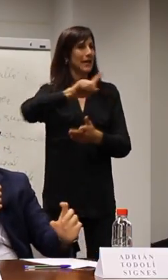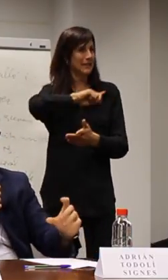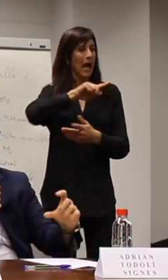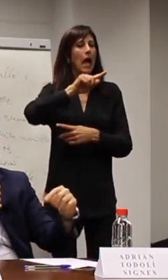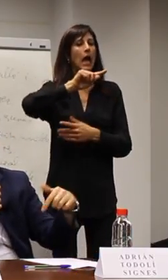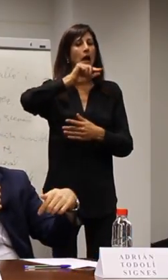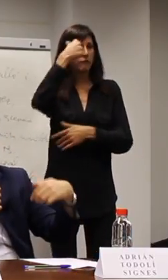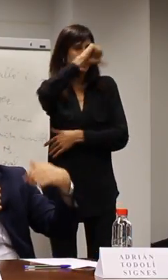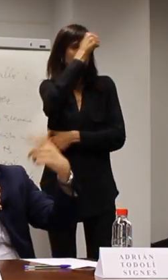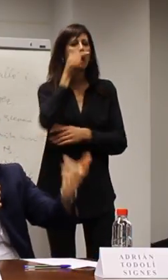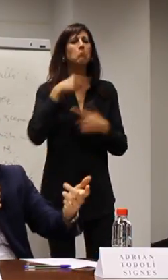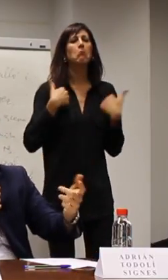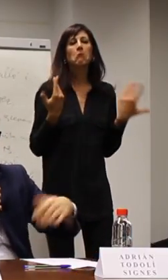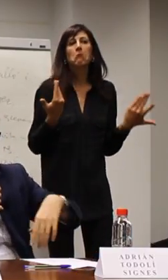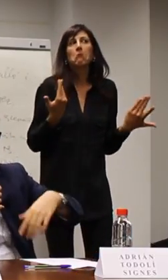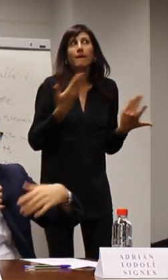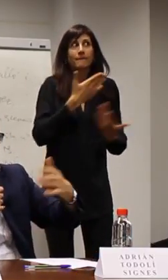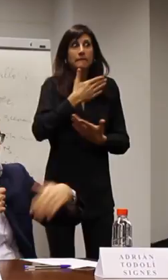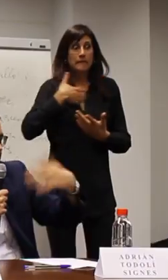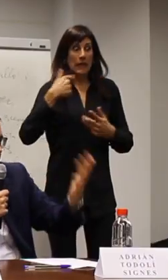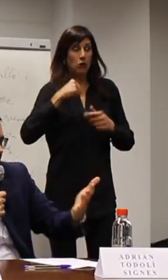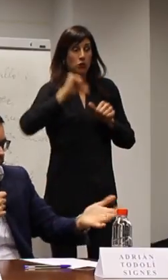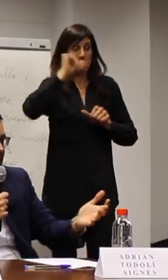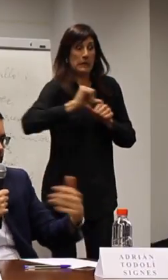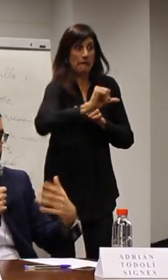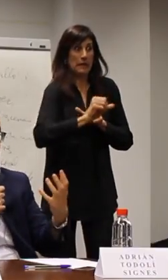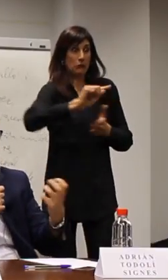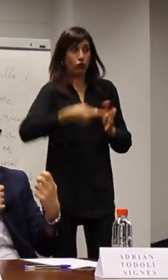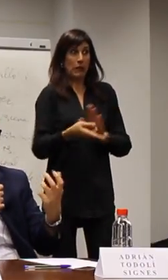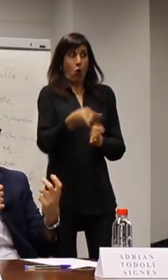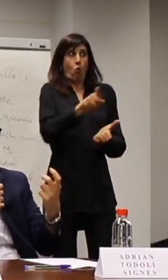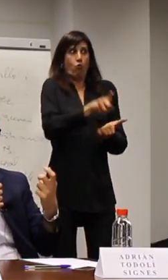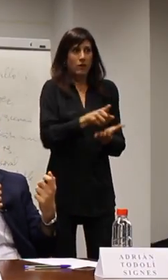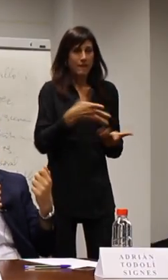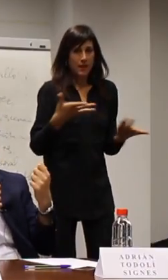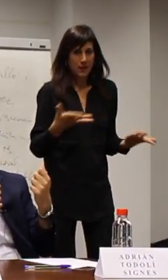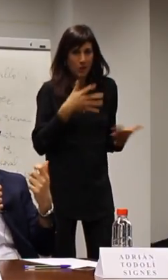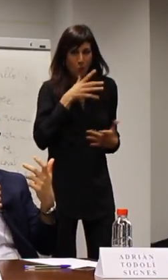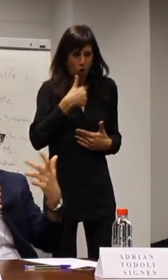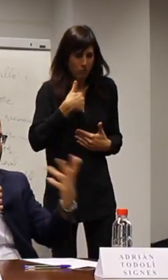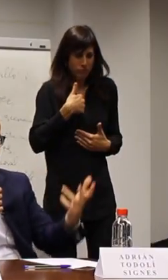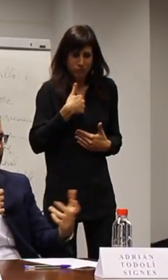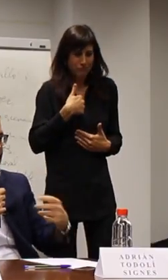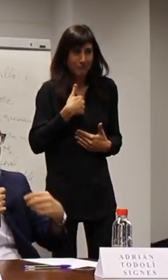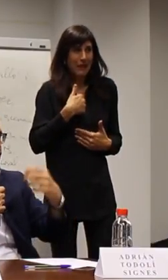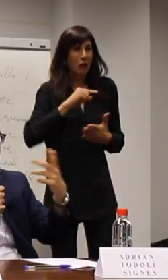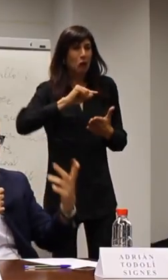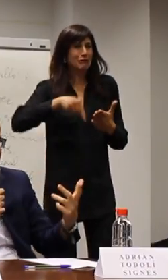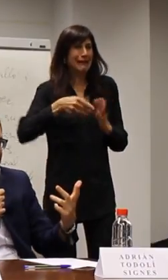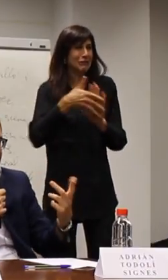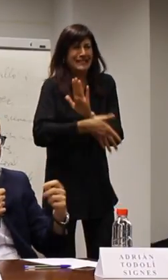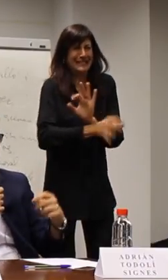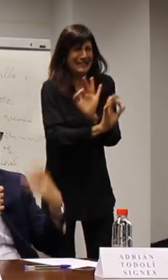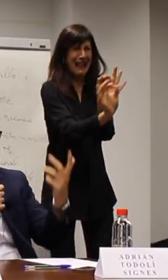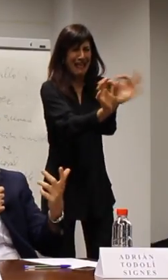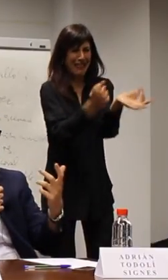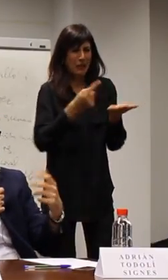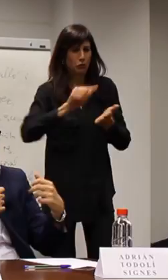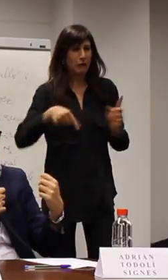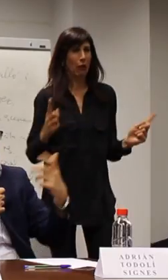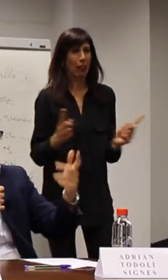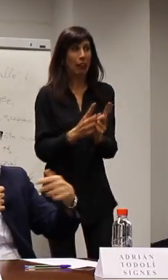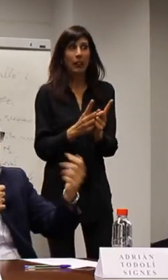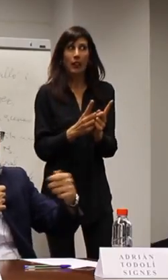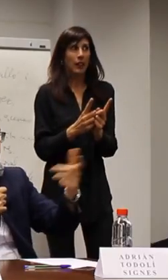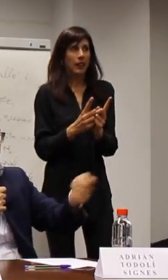entonces, claro, yo quiero que la siguiente semana pues me contraten, sobre todo si soy una persona que encima ni siquiera tengo un contrato indefinido, no tengo nada. Lo único que tengo